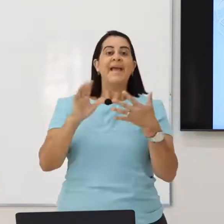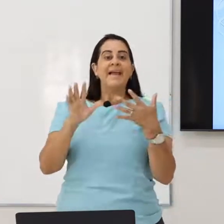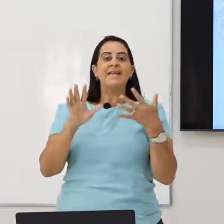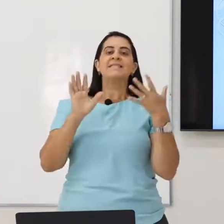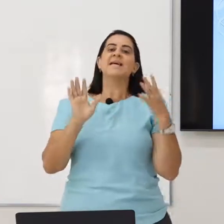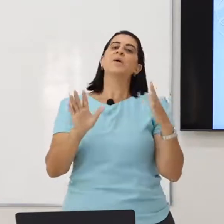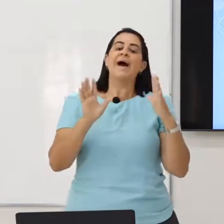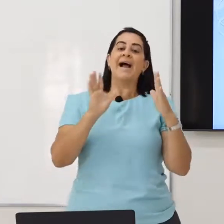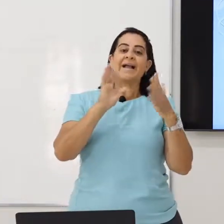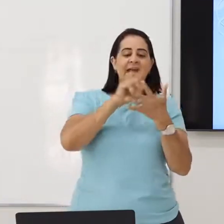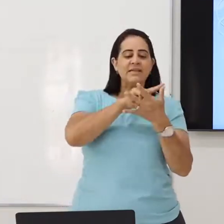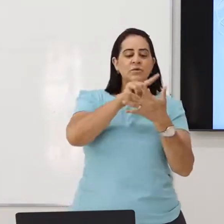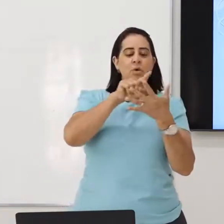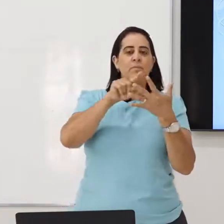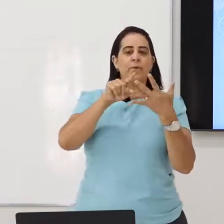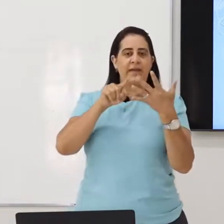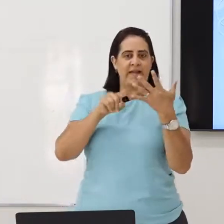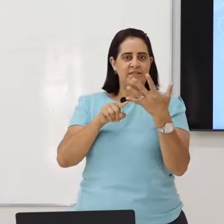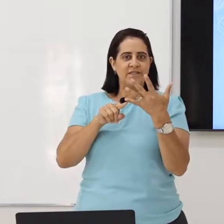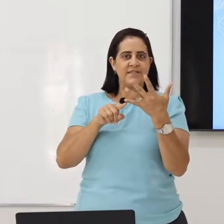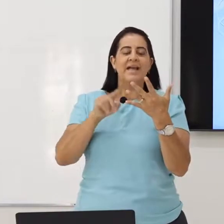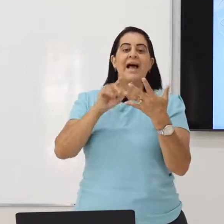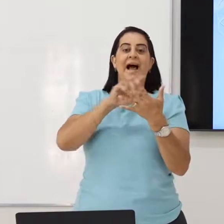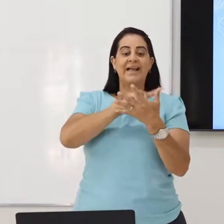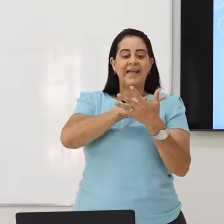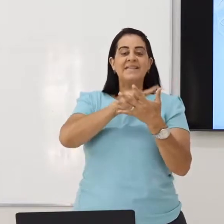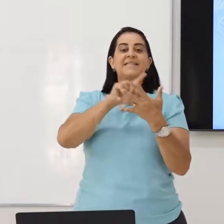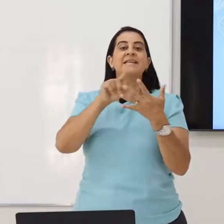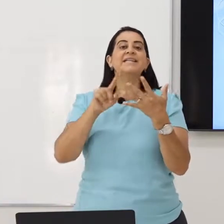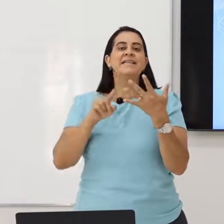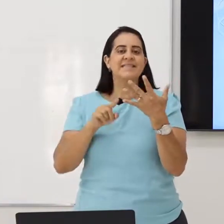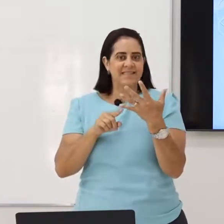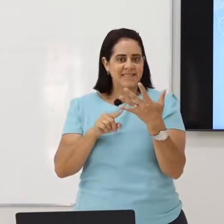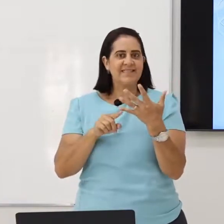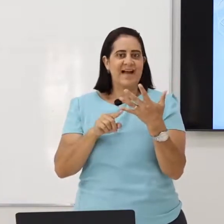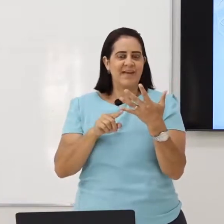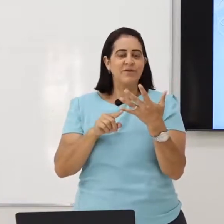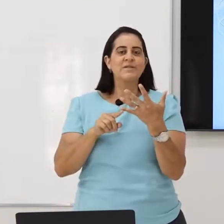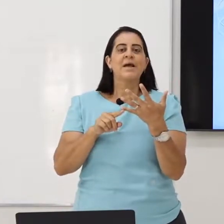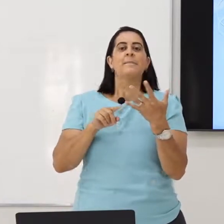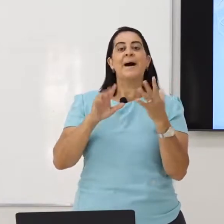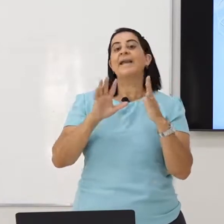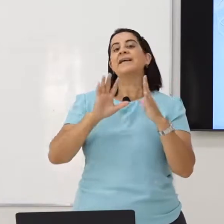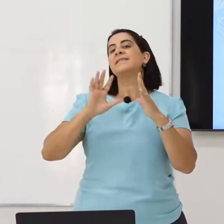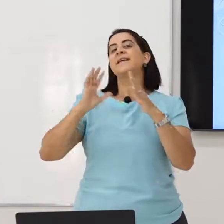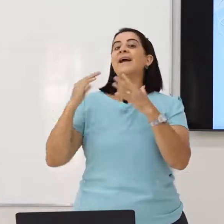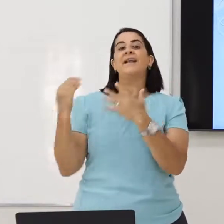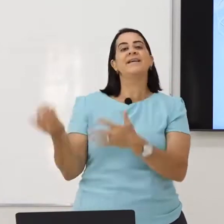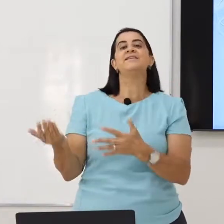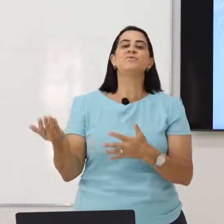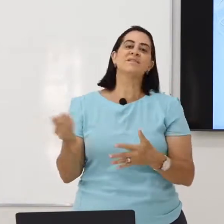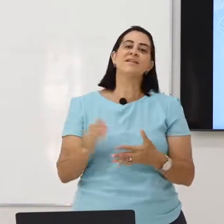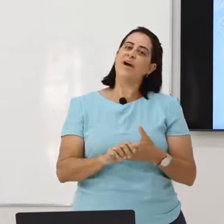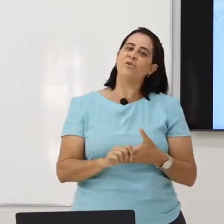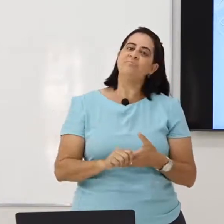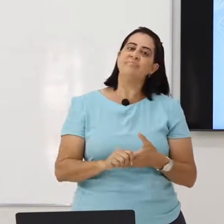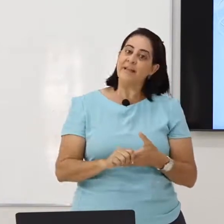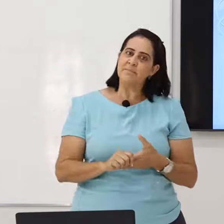eles são aqueles componentes, aqueles itens necessários para que se realize um sinal na